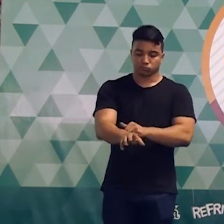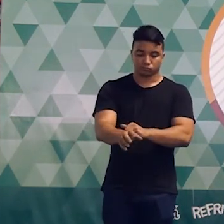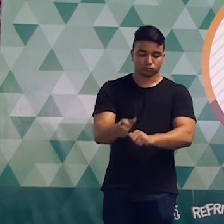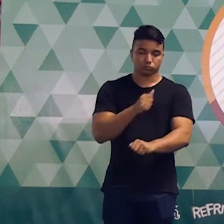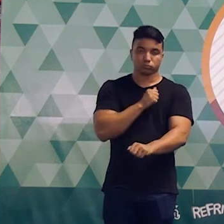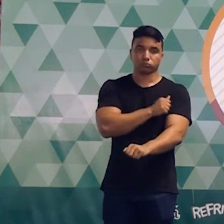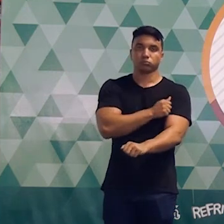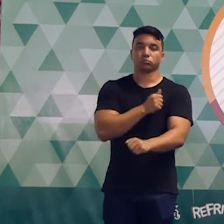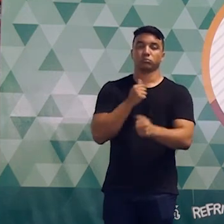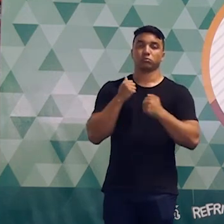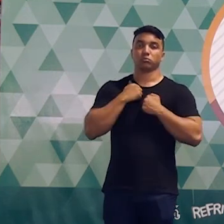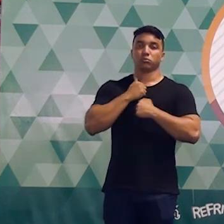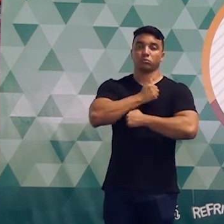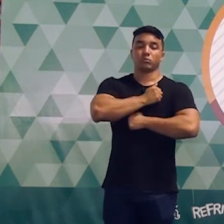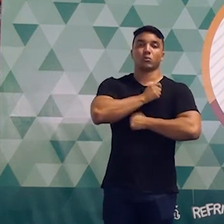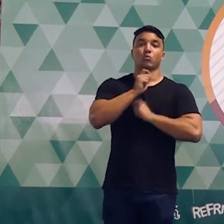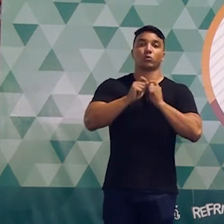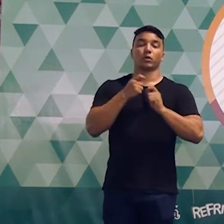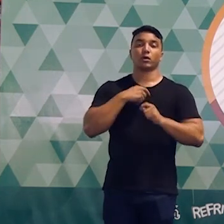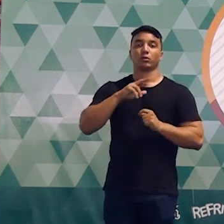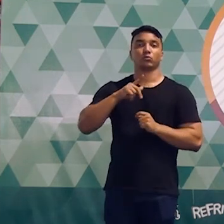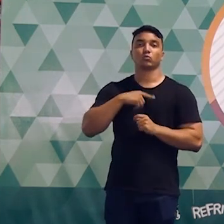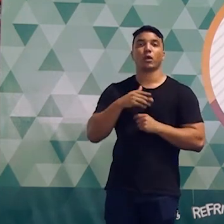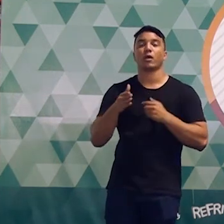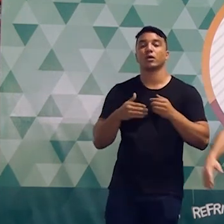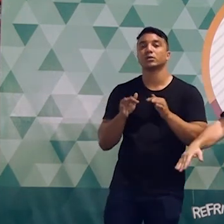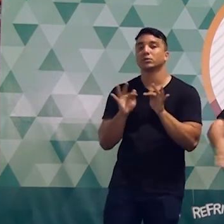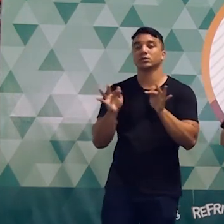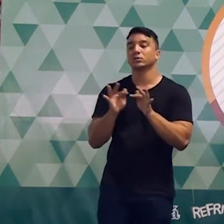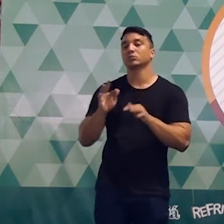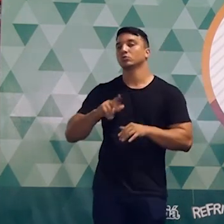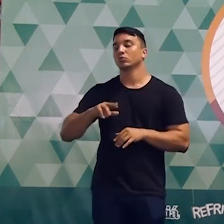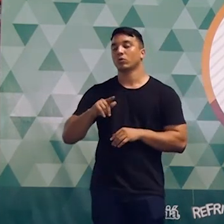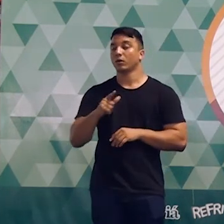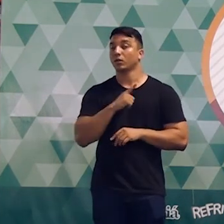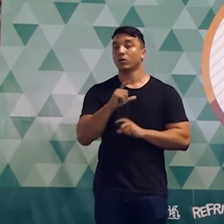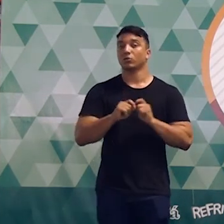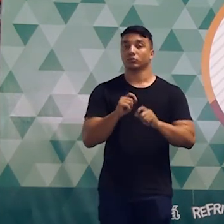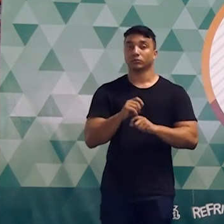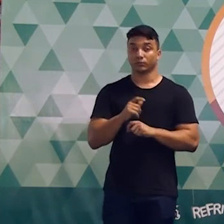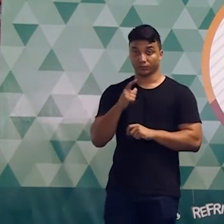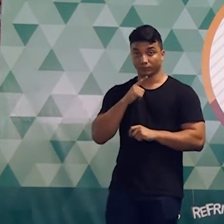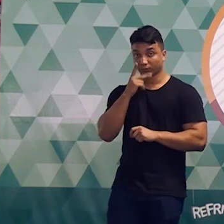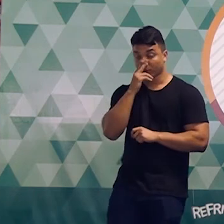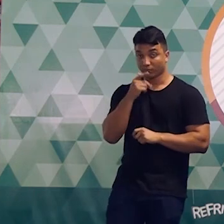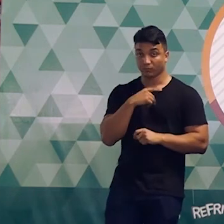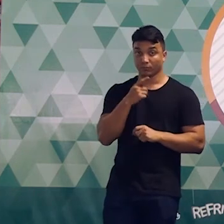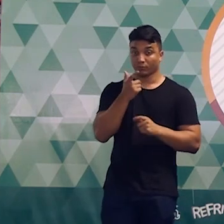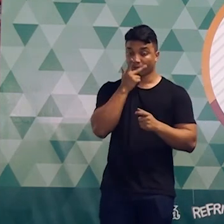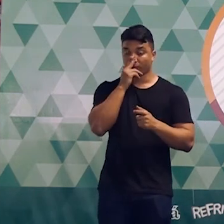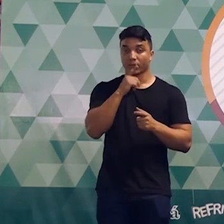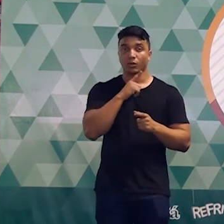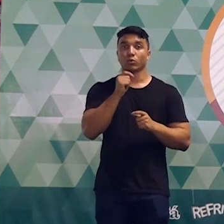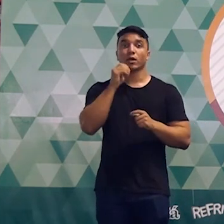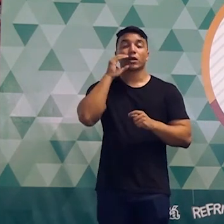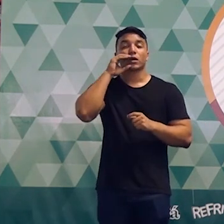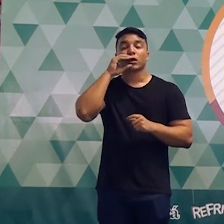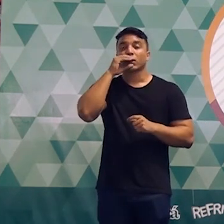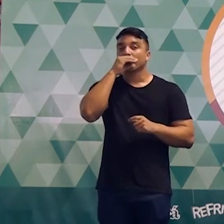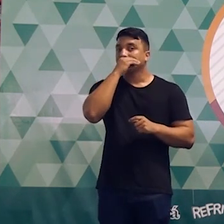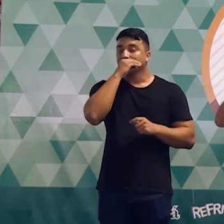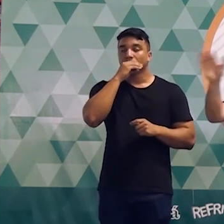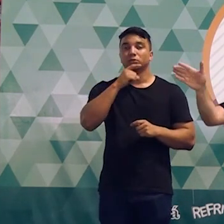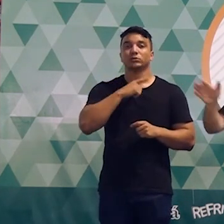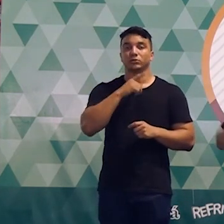traje antártico. O traje antártico não é um agasalho qualquer, não. Para começo de história, além de ser muito mais quente e